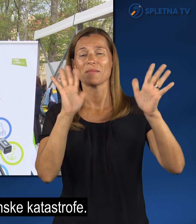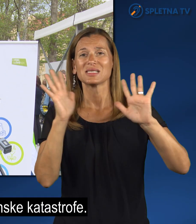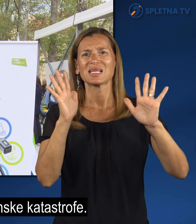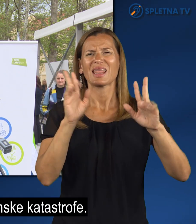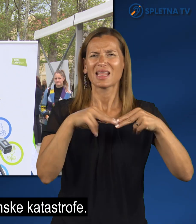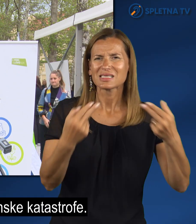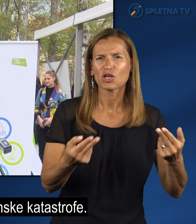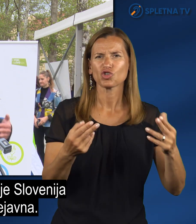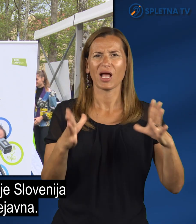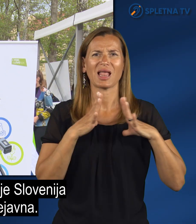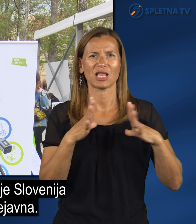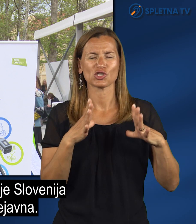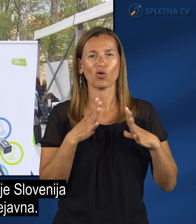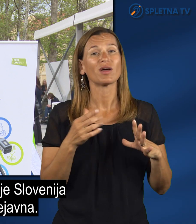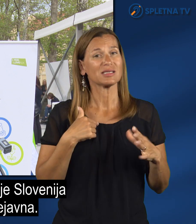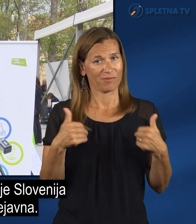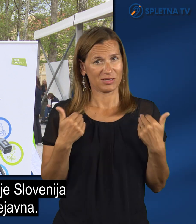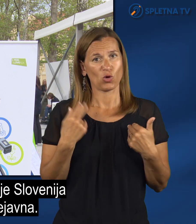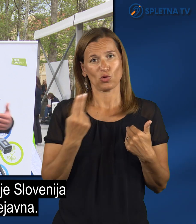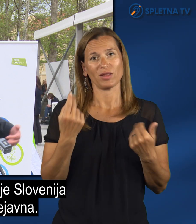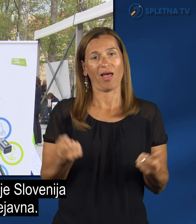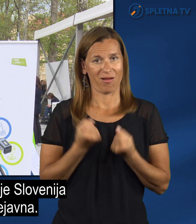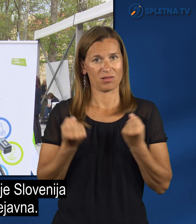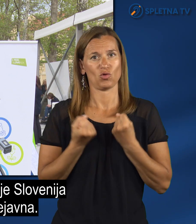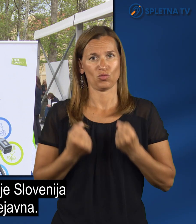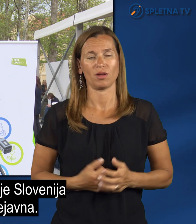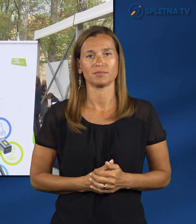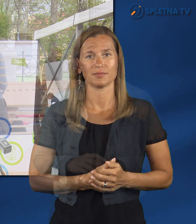vremenske katastrofe. Veseli me, da je Slovenija na tem aktivna.